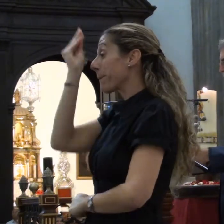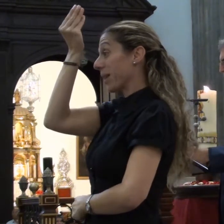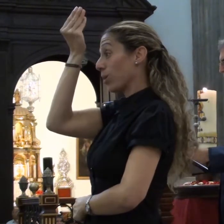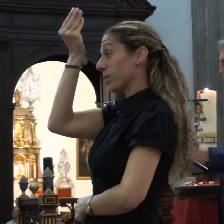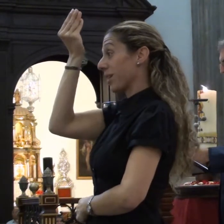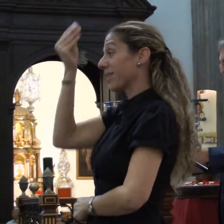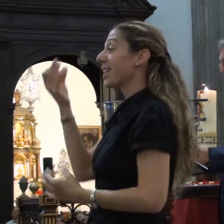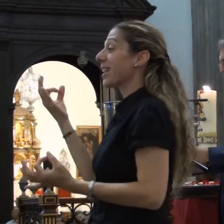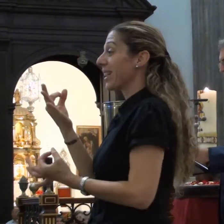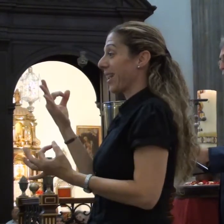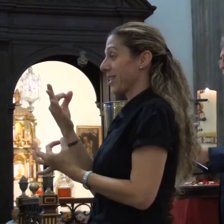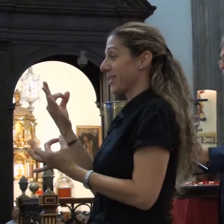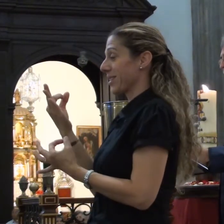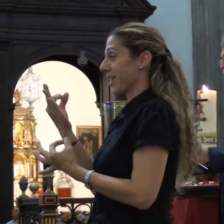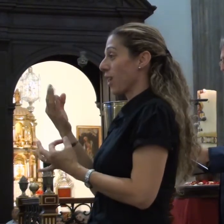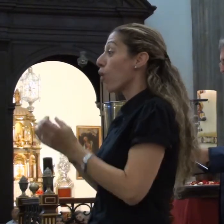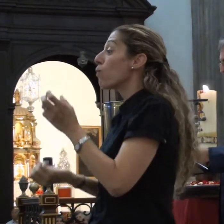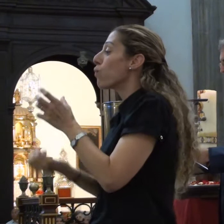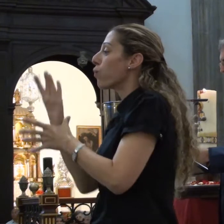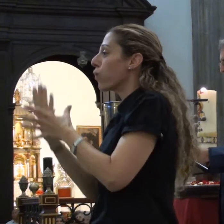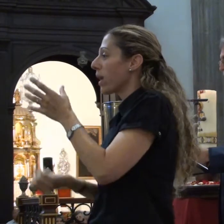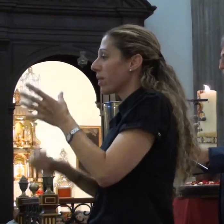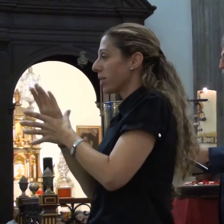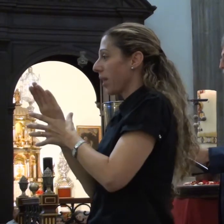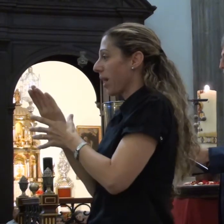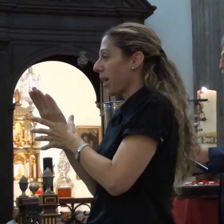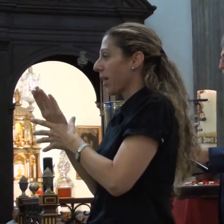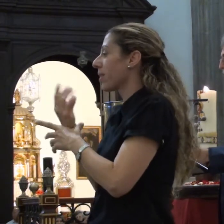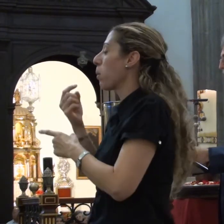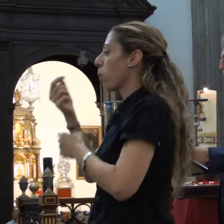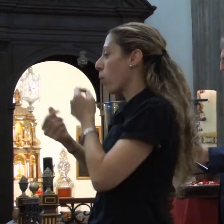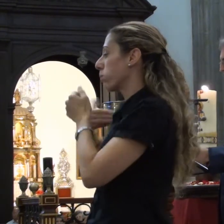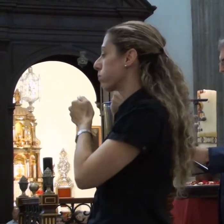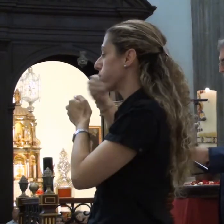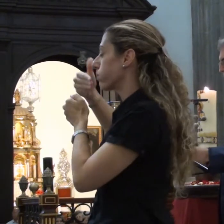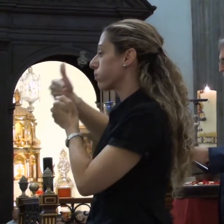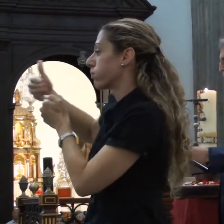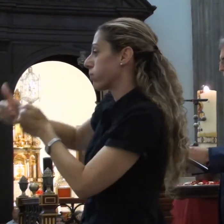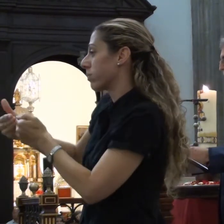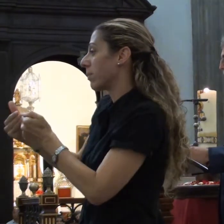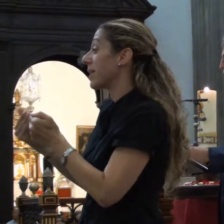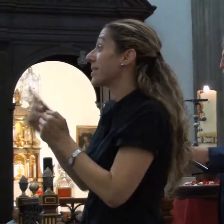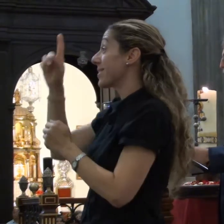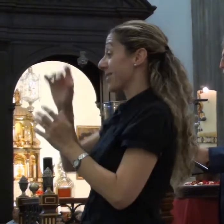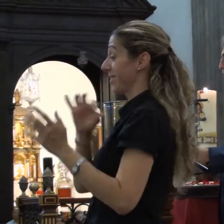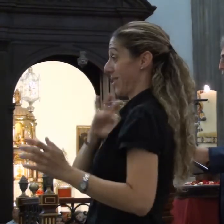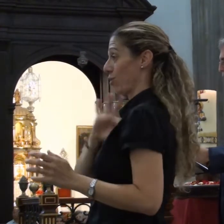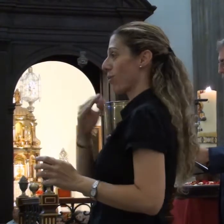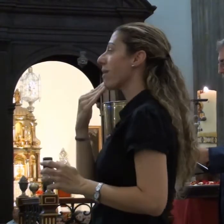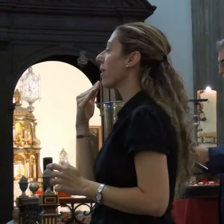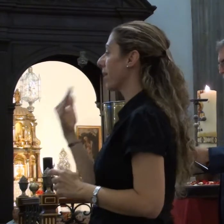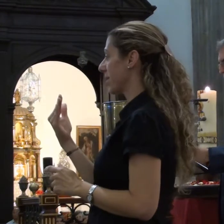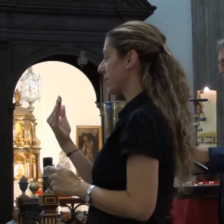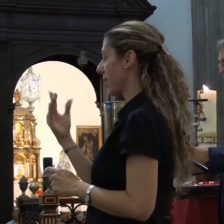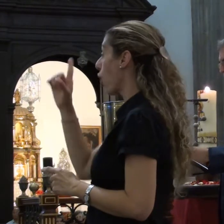es la fuente de la que ha ido brotando sin cesar a lo largo de la historia la gracia del Señor los